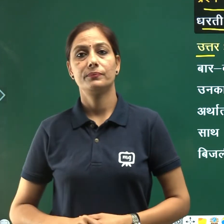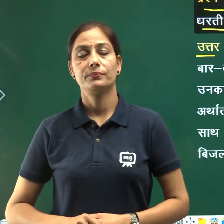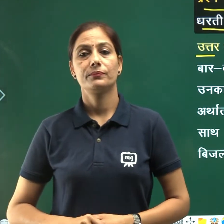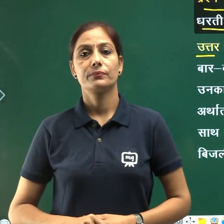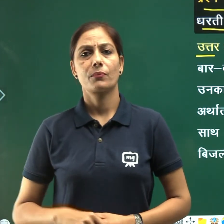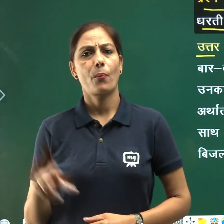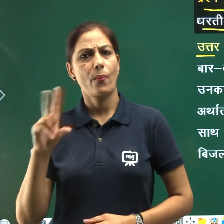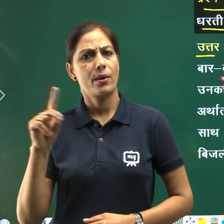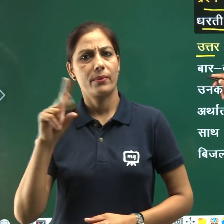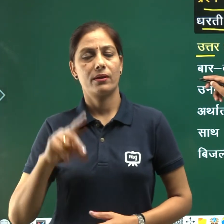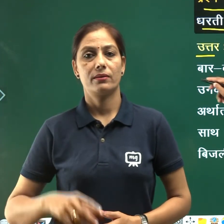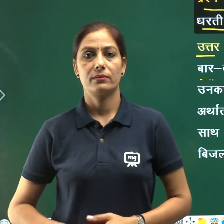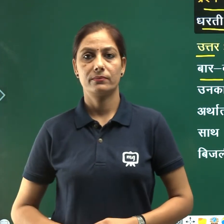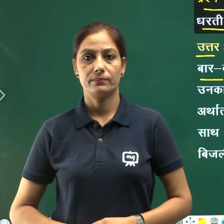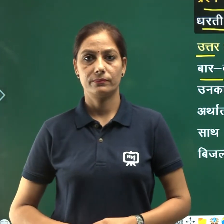बार बार